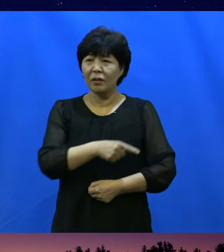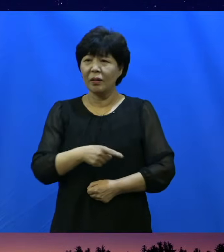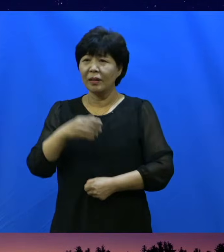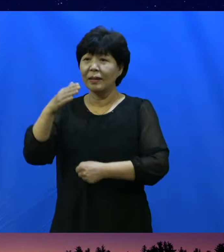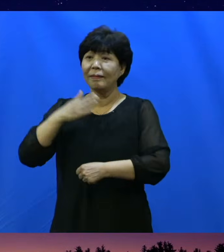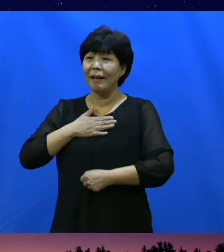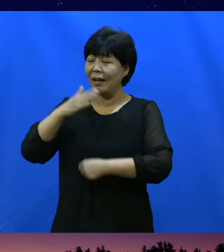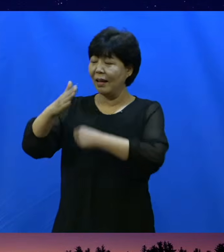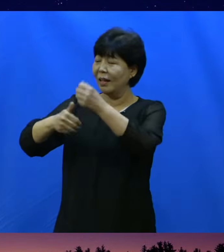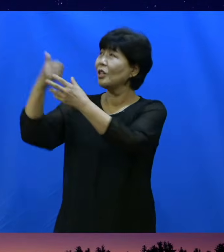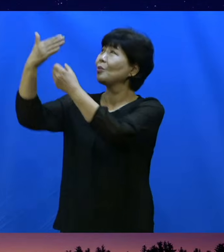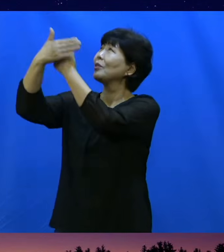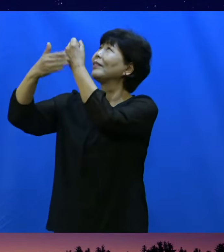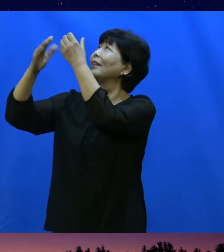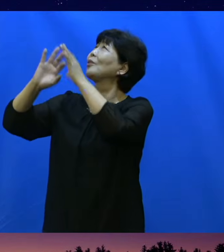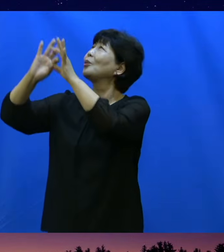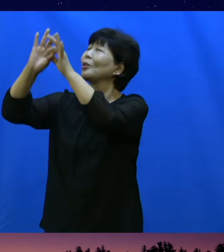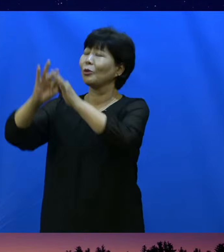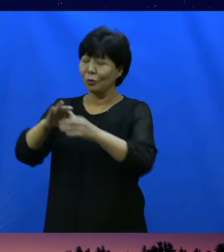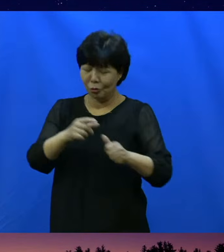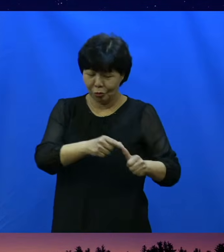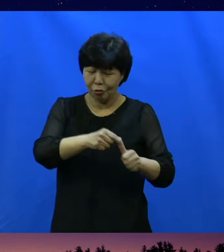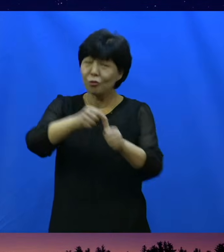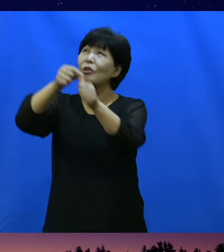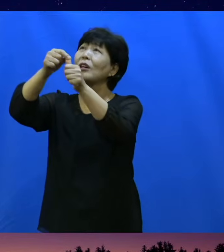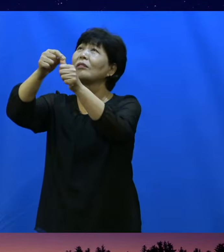은혜로 구원을 얻었어.